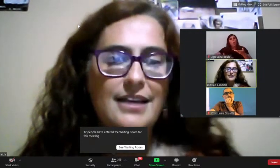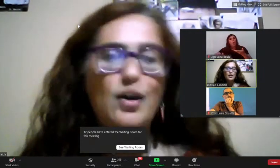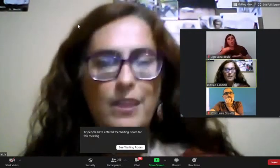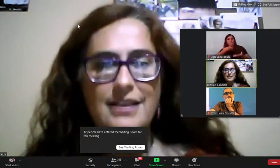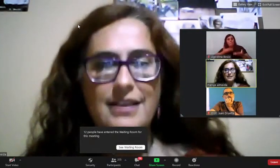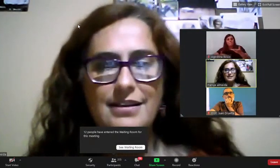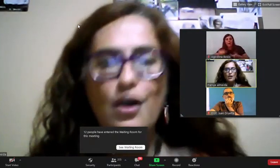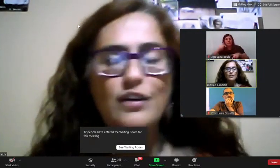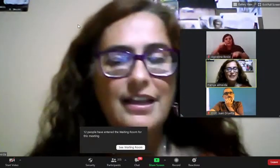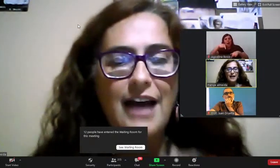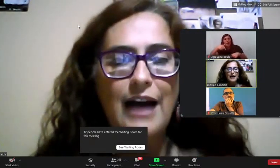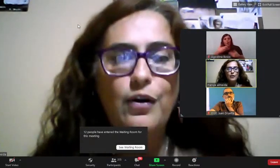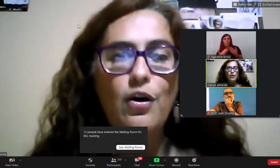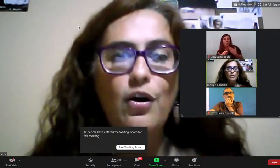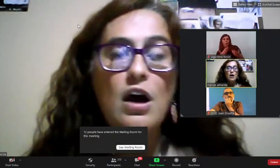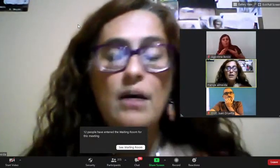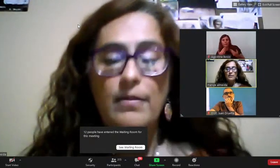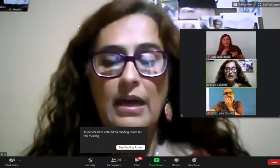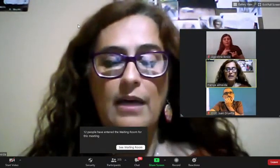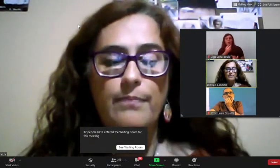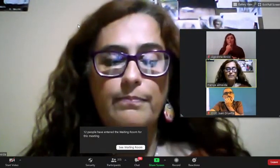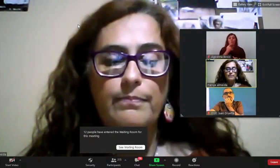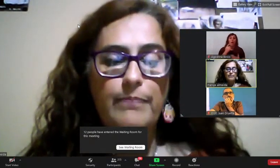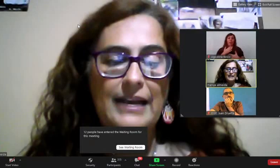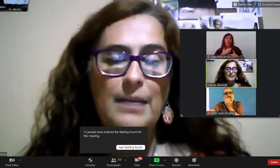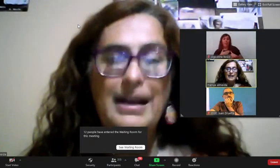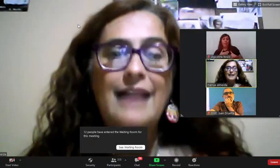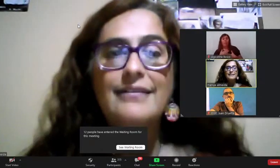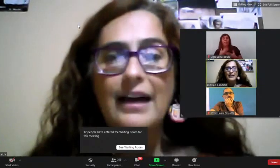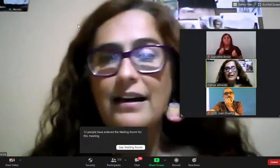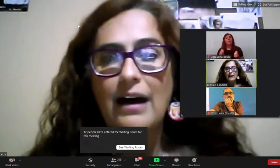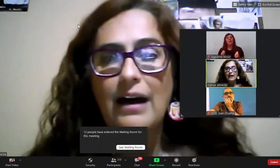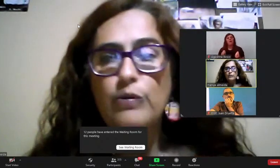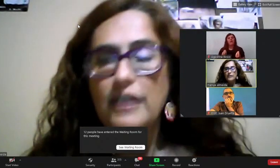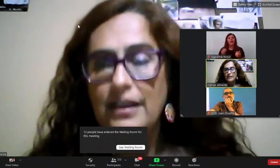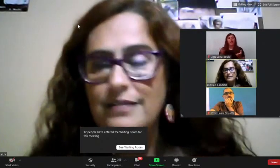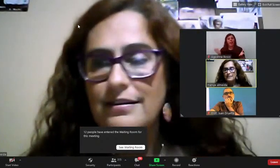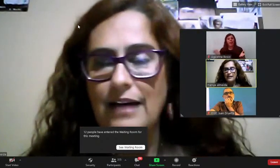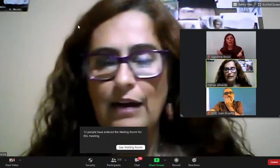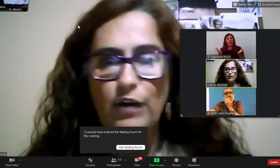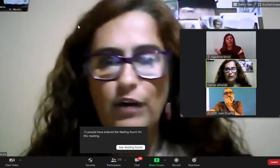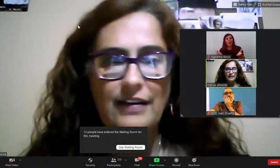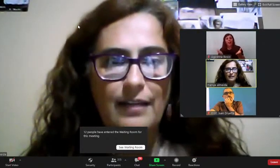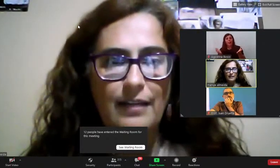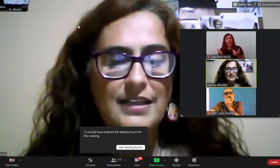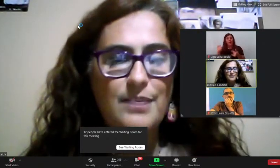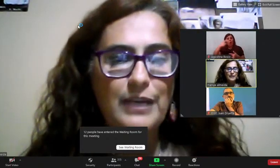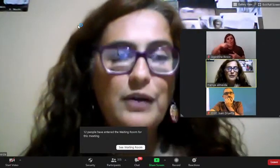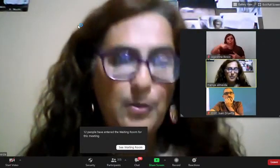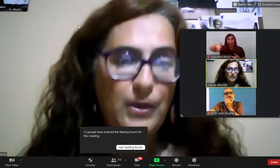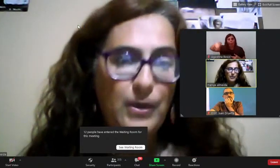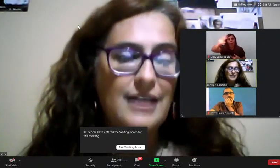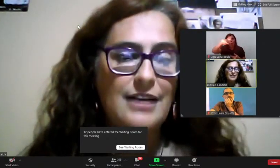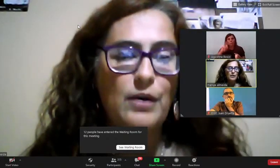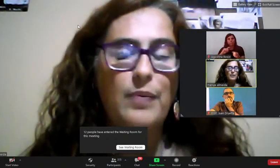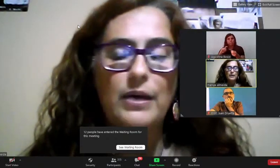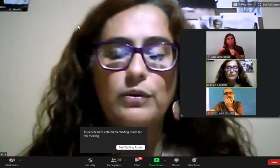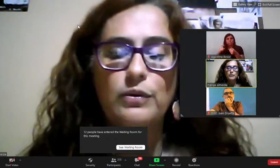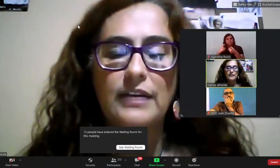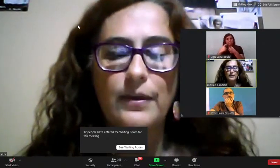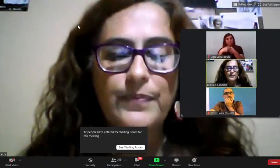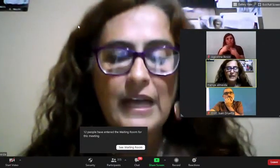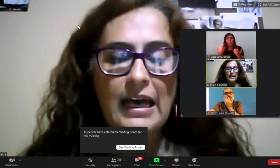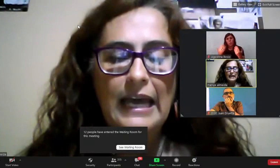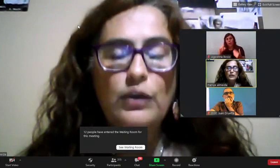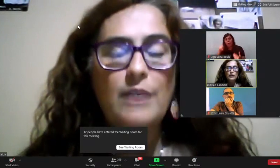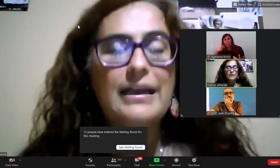instancia de conversación, de diálogo, para también alentar a ustedes a los que están participando a que puedan hacer algunas preguntas,